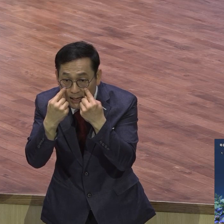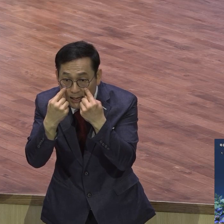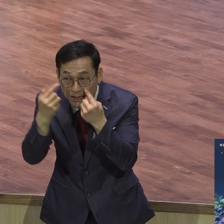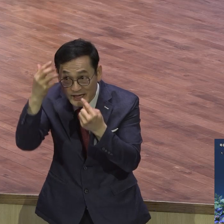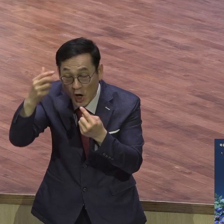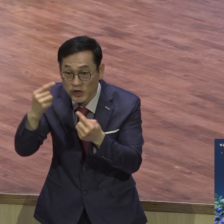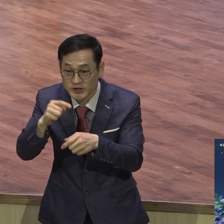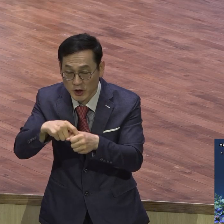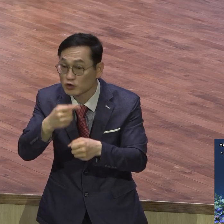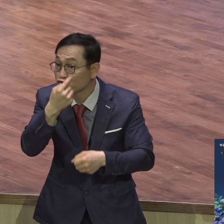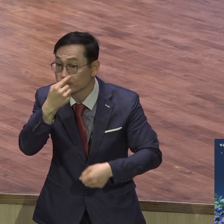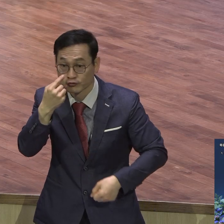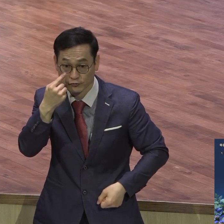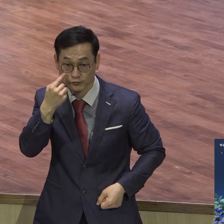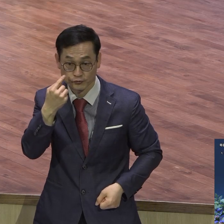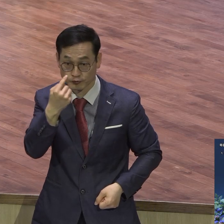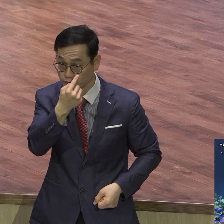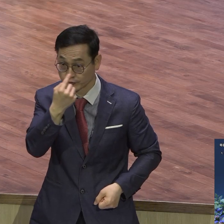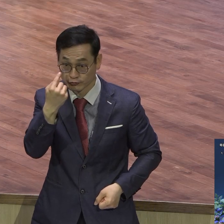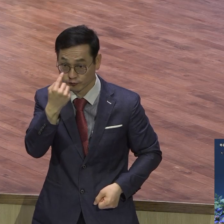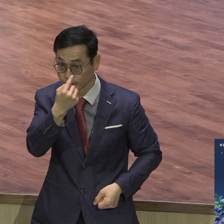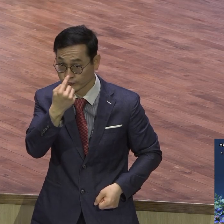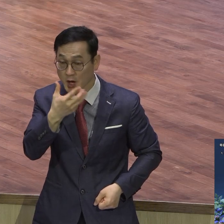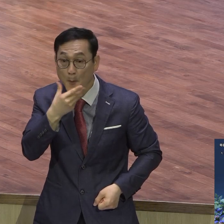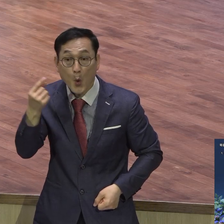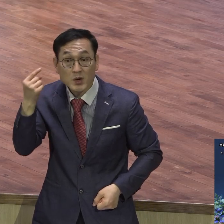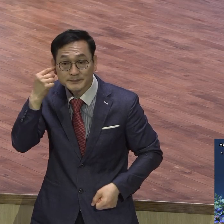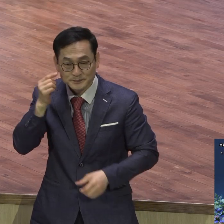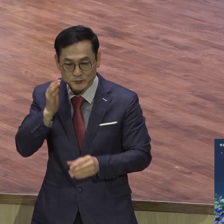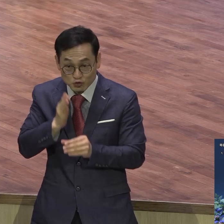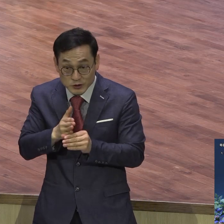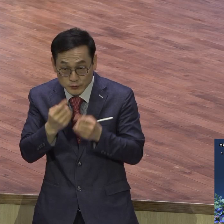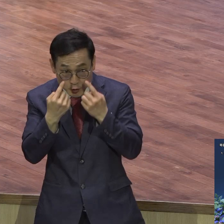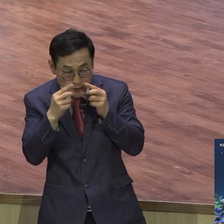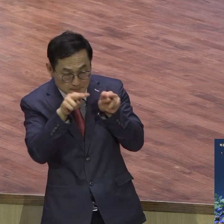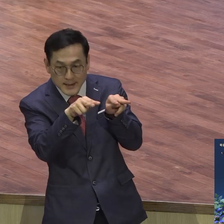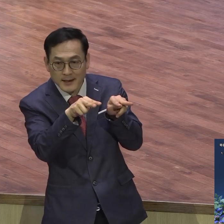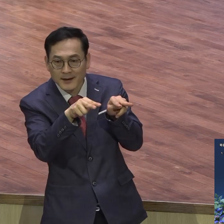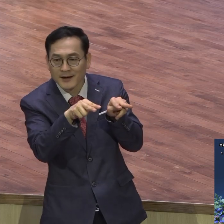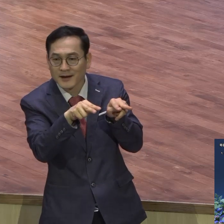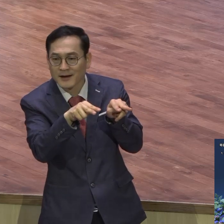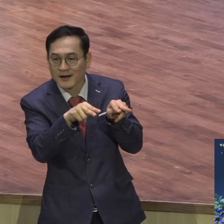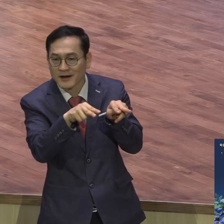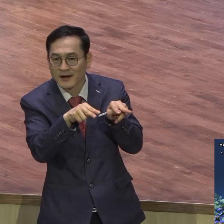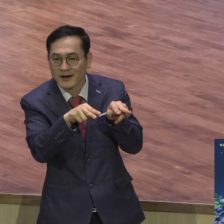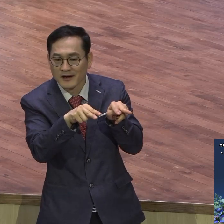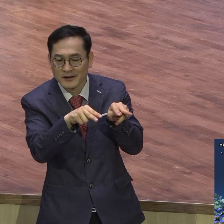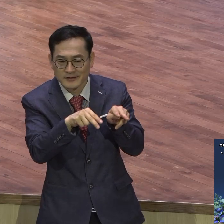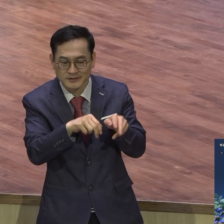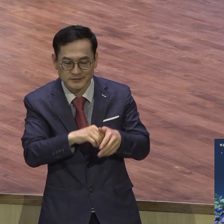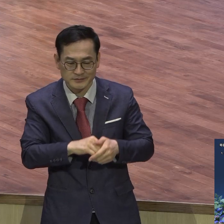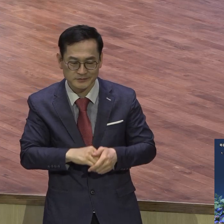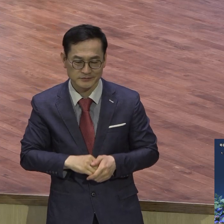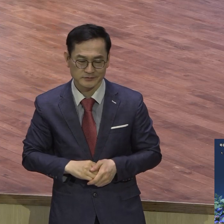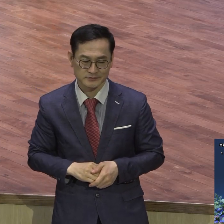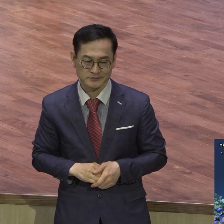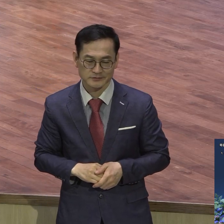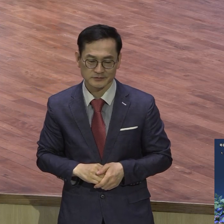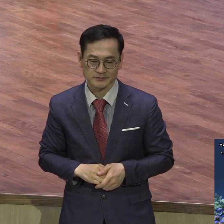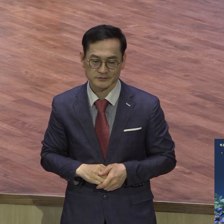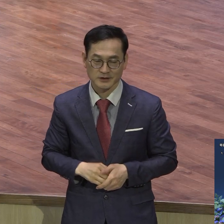눈이에요. 눈은 눈인데 이게 보금적 눈이라 영적인 눈이라 영적인 시각 영적 시각